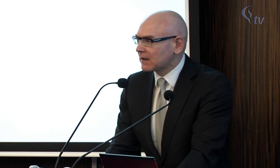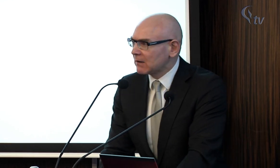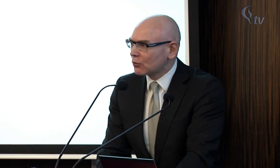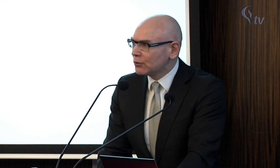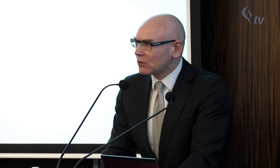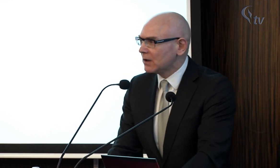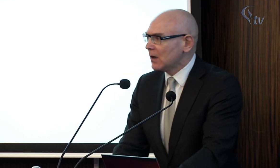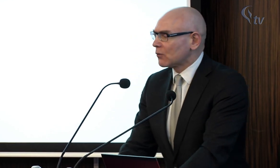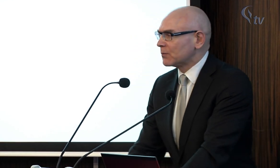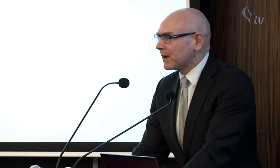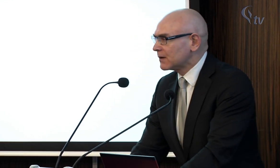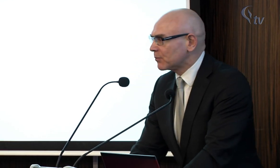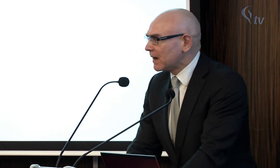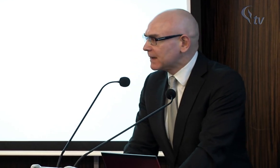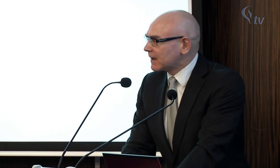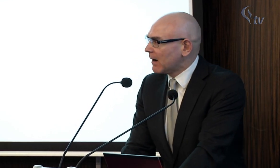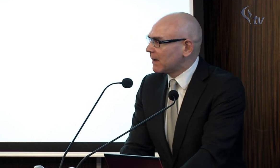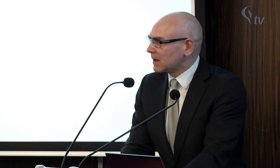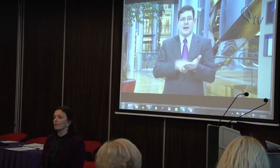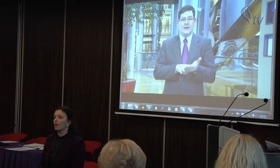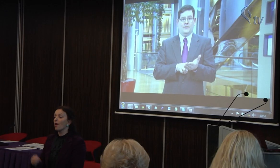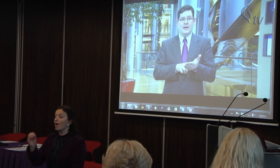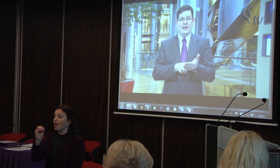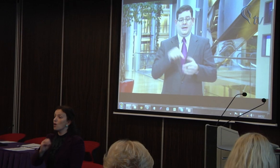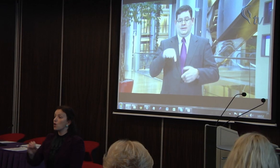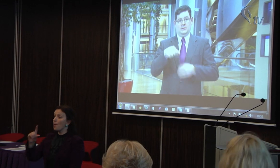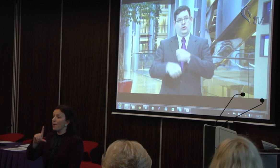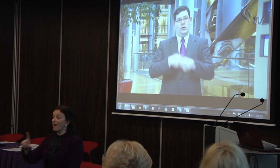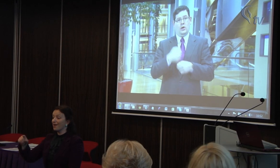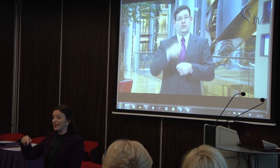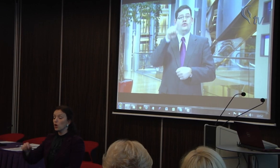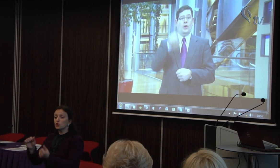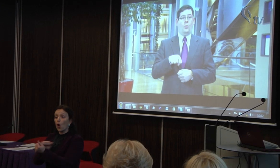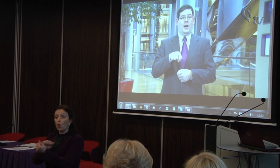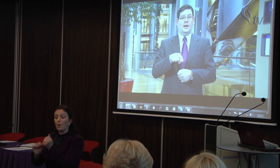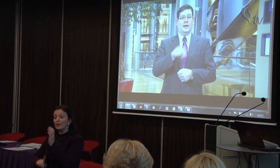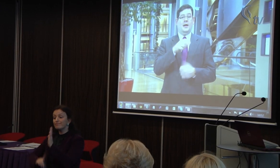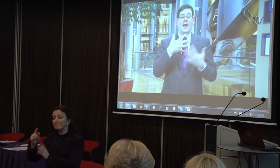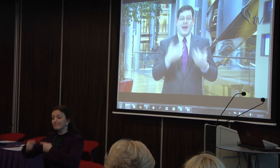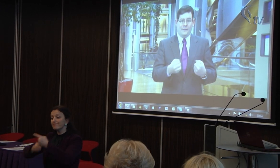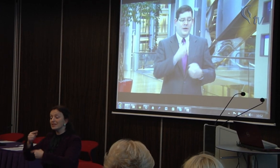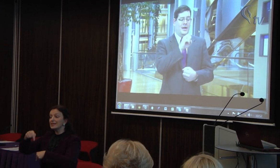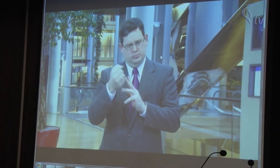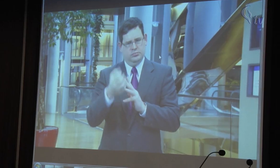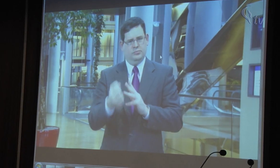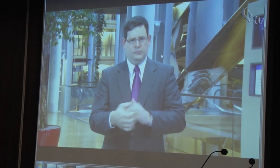jälgitaval kujul, kui tean juba ette vabandab. Liidus jõustus dokument käesoleva aasta jaanuaris, seepärast me